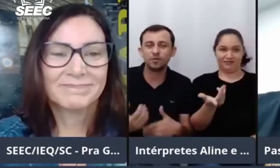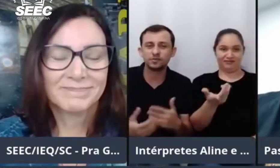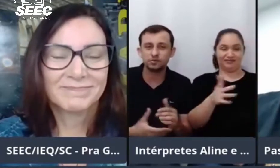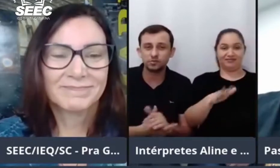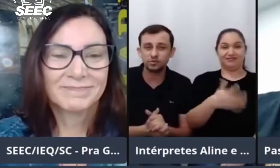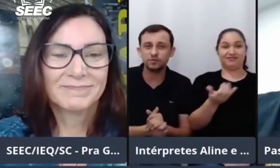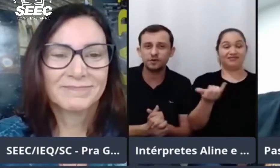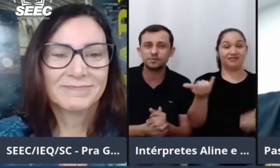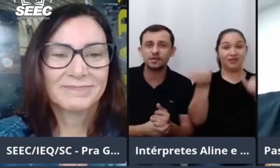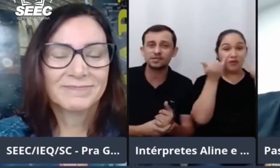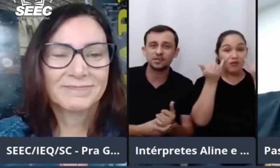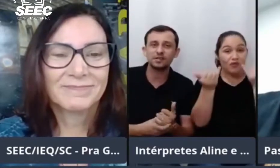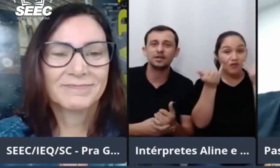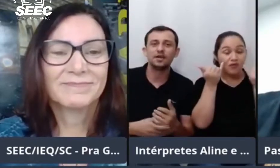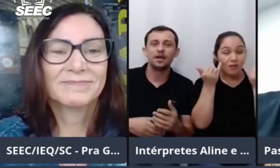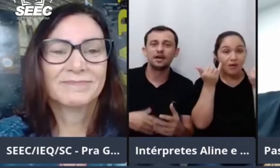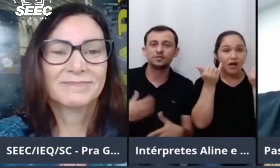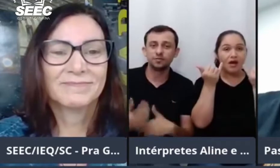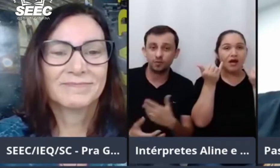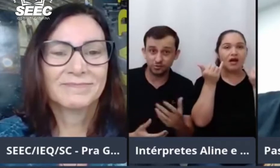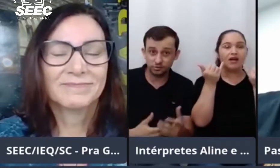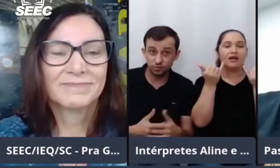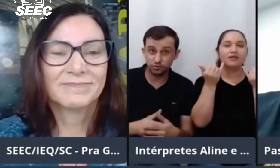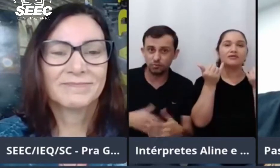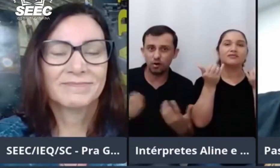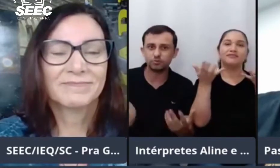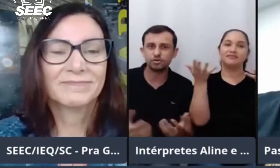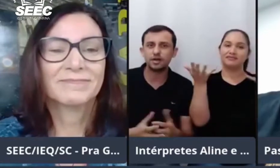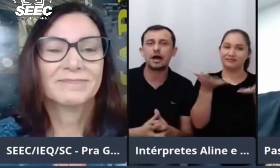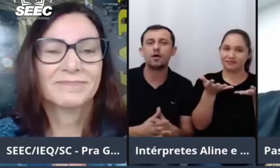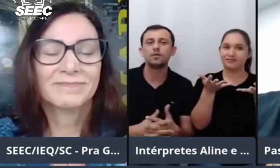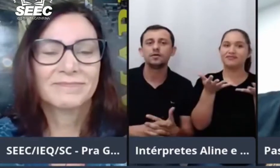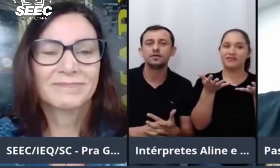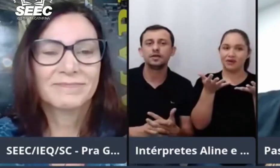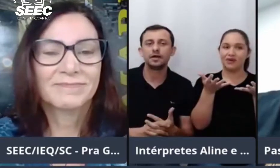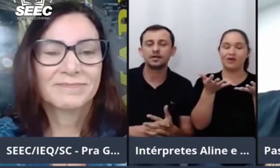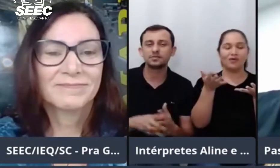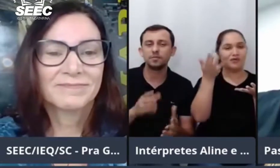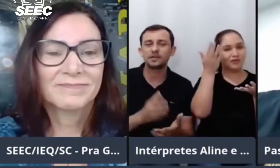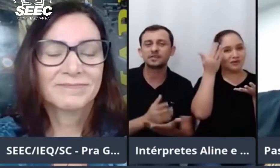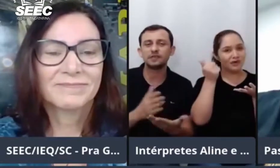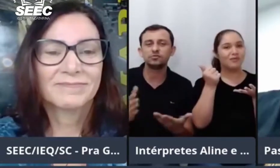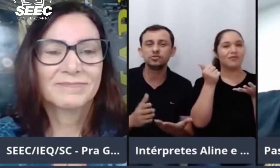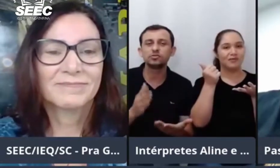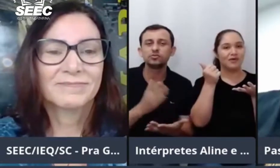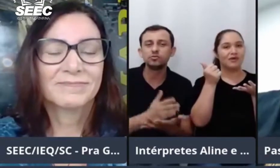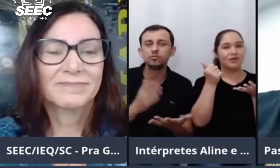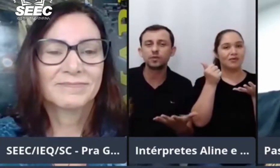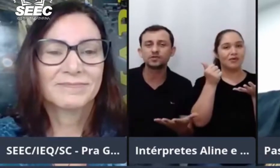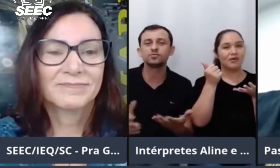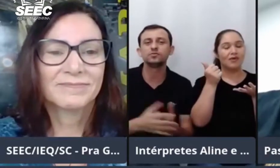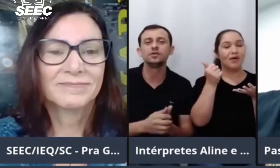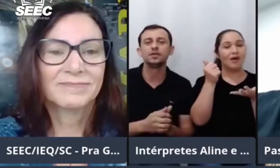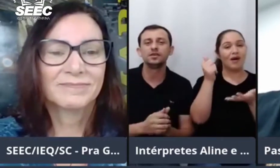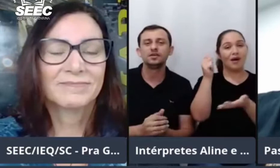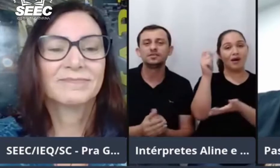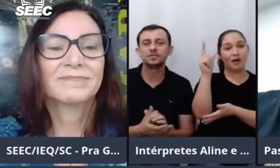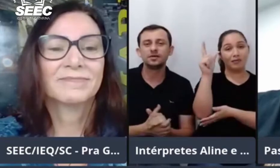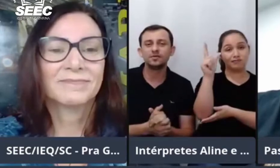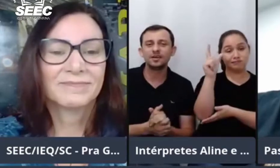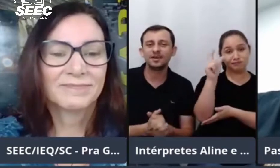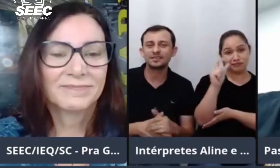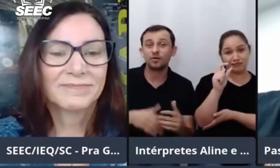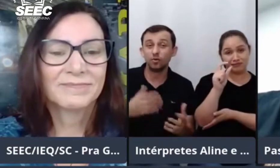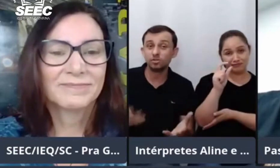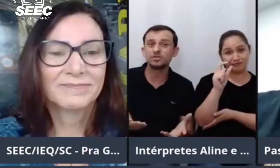essas informações hoje, infelizmente, ainda as informações, de modo geral, né, elas são passadas de surdo para surdo.